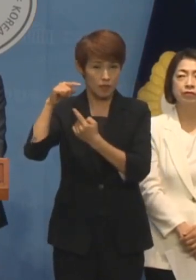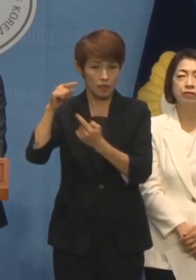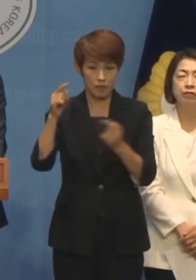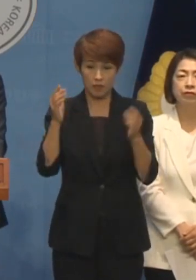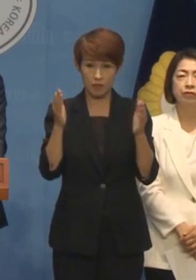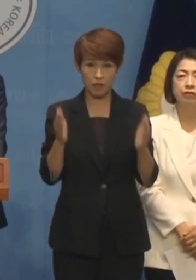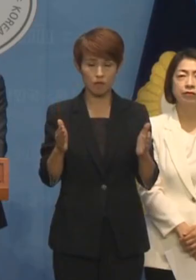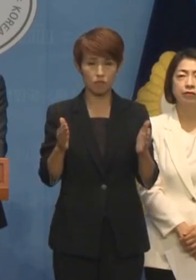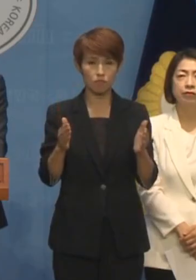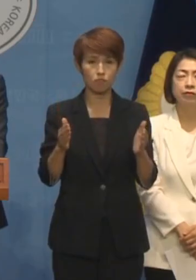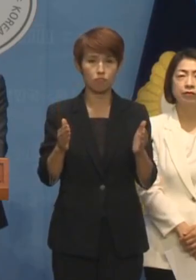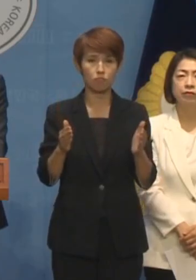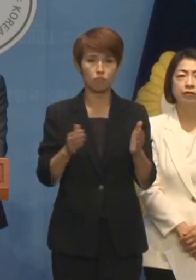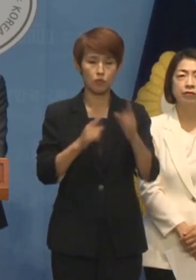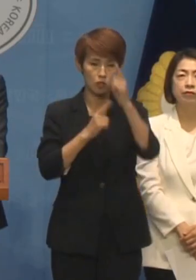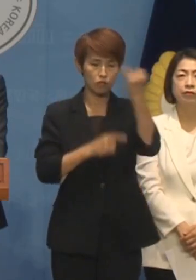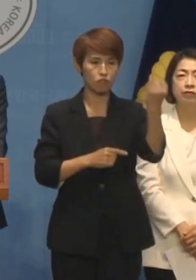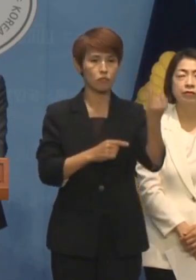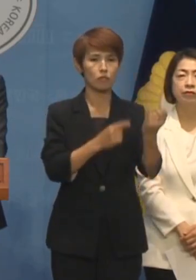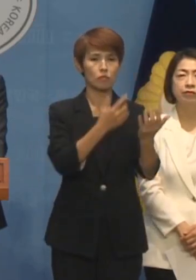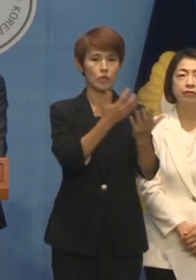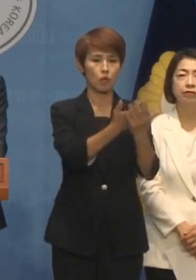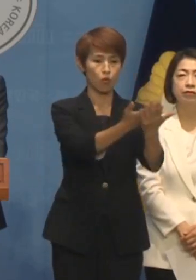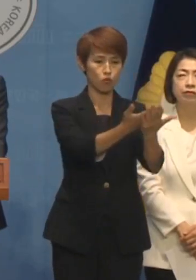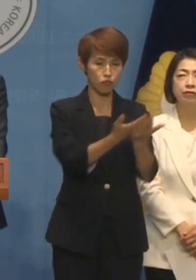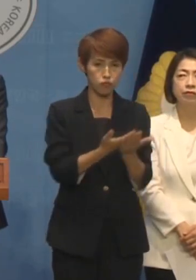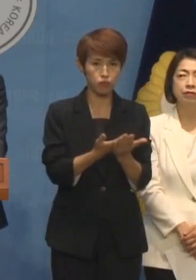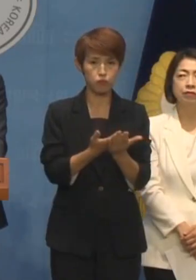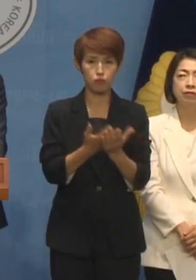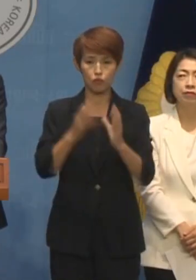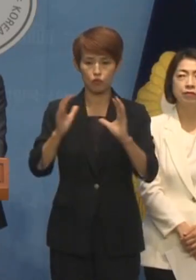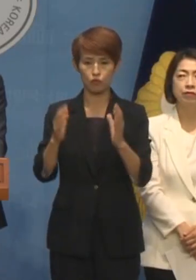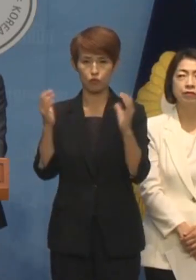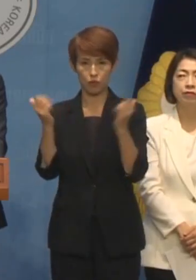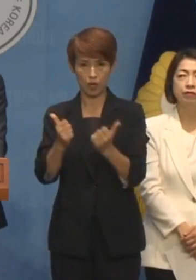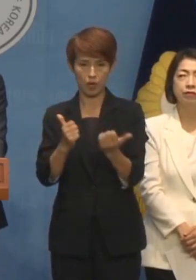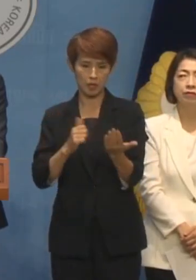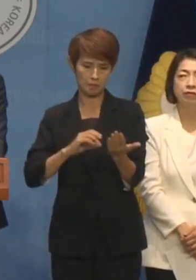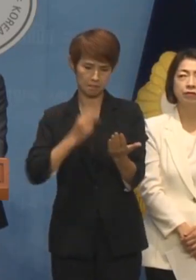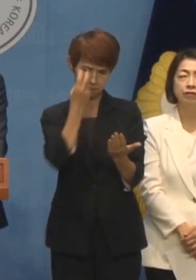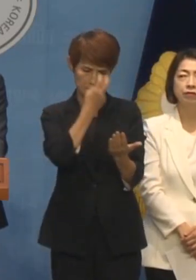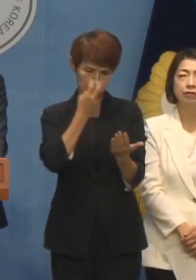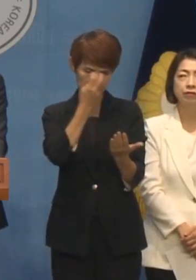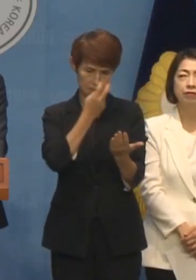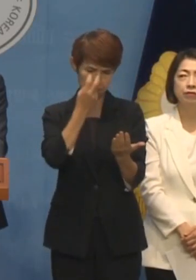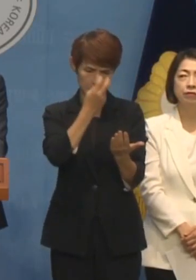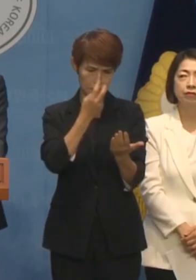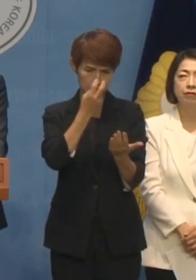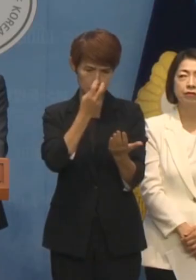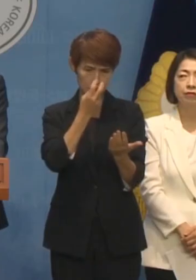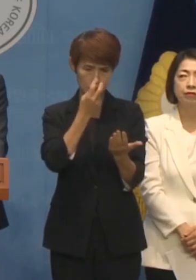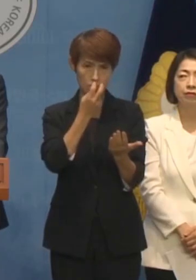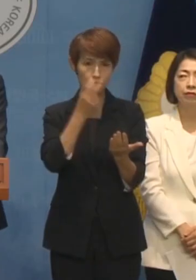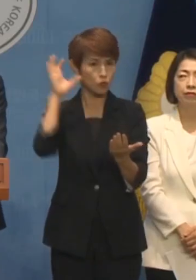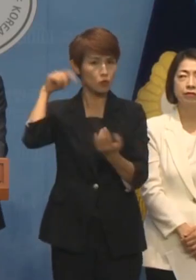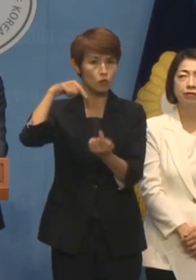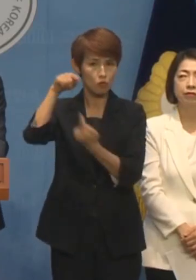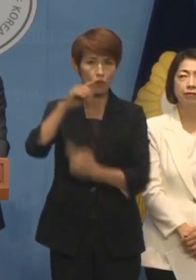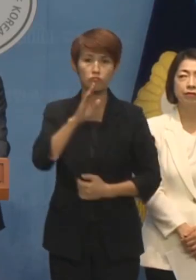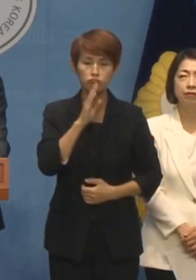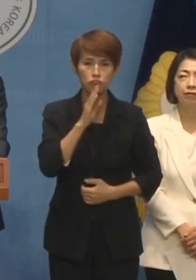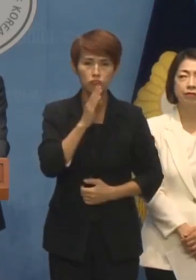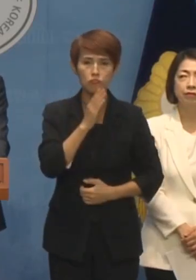본인이 자료를 제출하고 청문위원들이 국회가 검증하는 바로 이 절차입니다. 매우 중요한